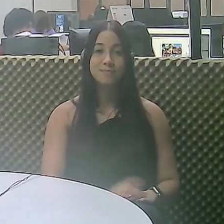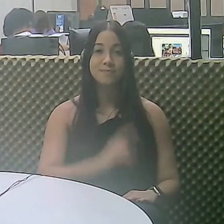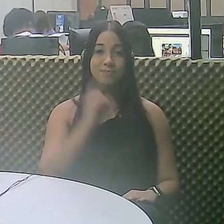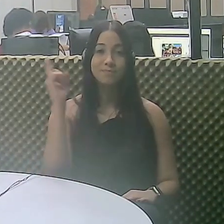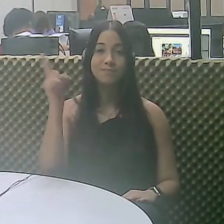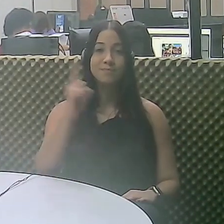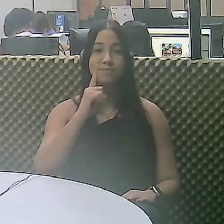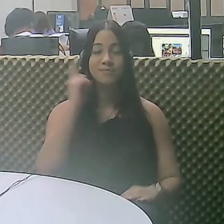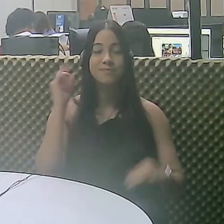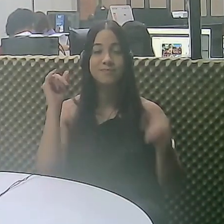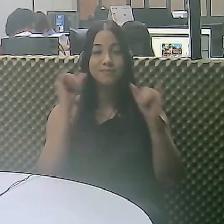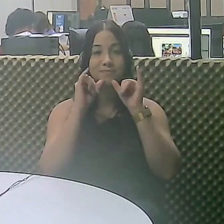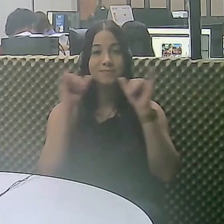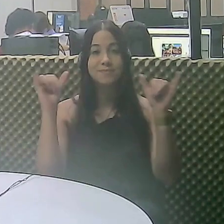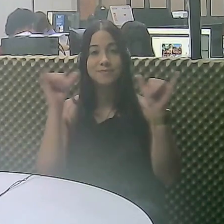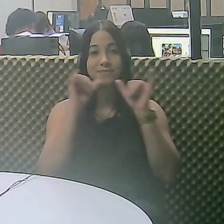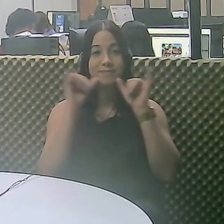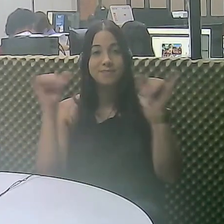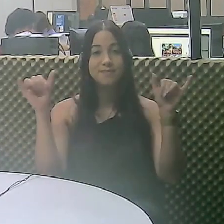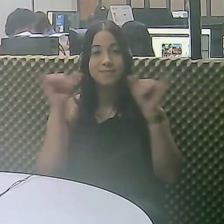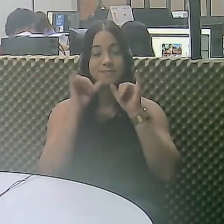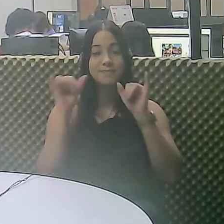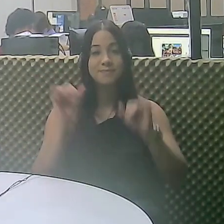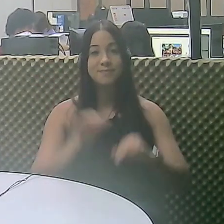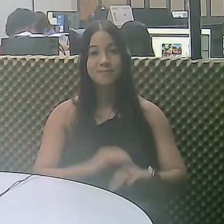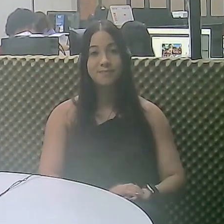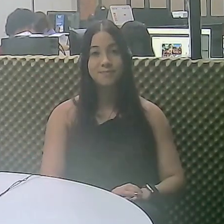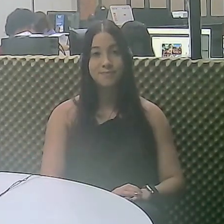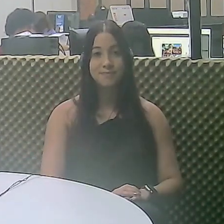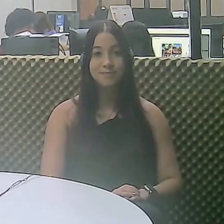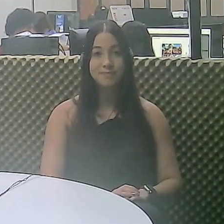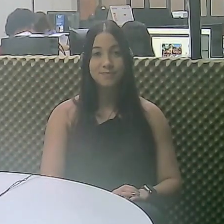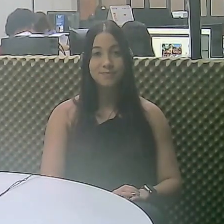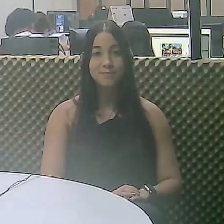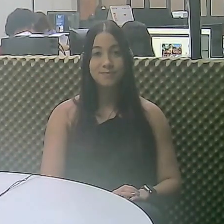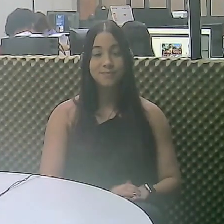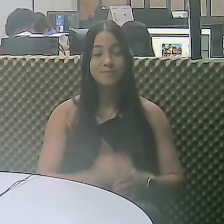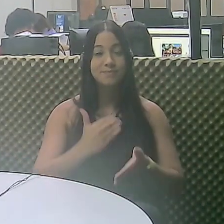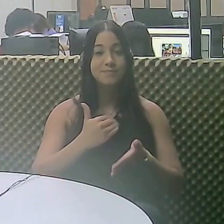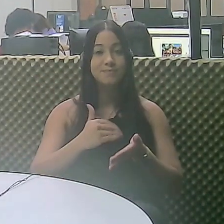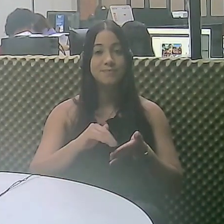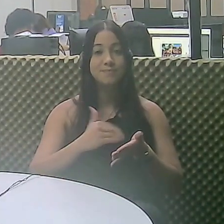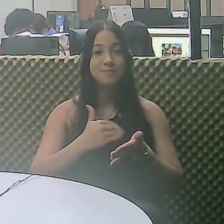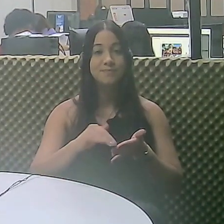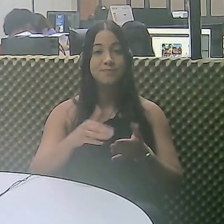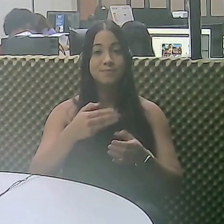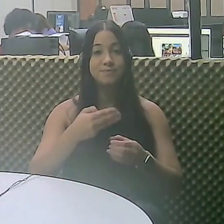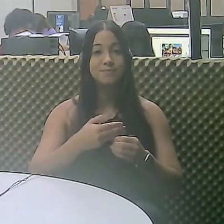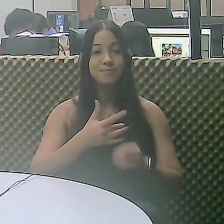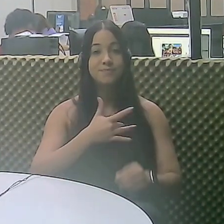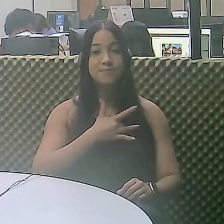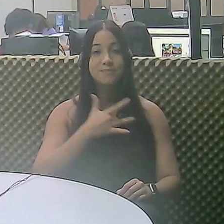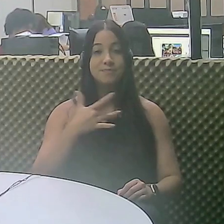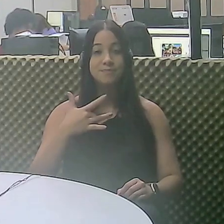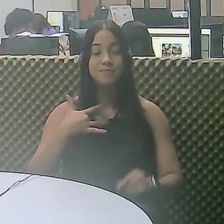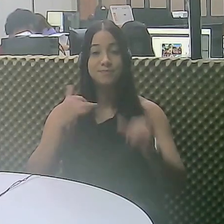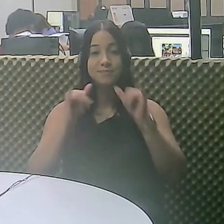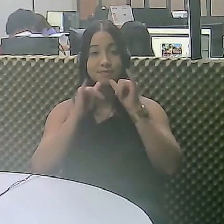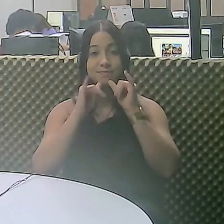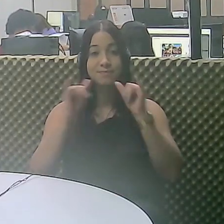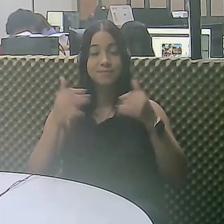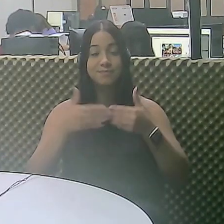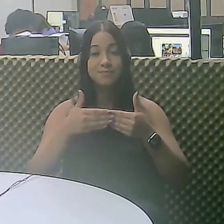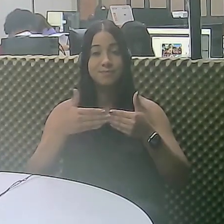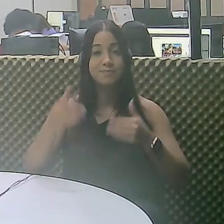grandão Giro de Notícias a Secretaria Municipal de Saúde informa que a